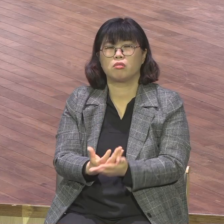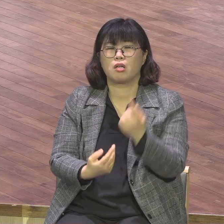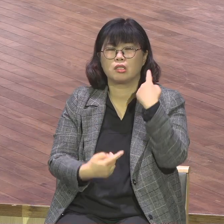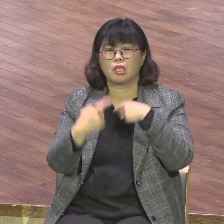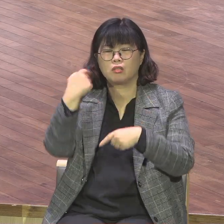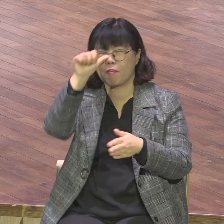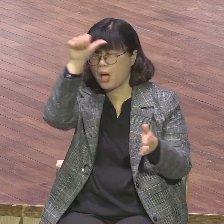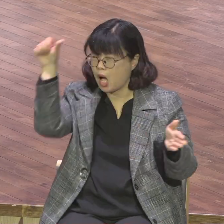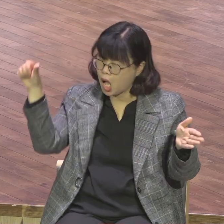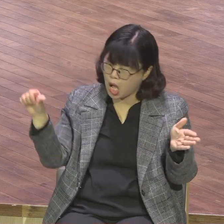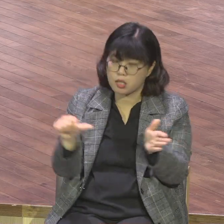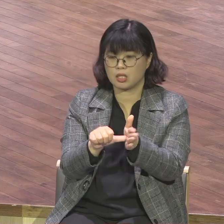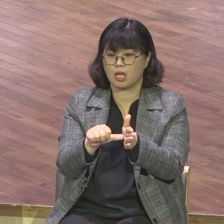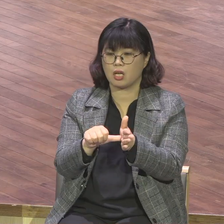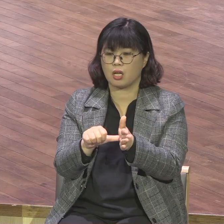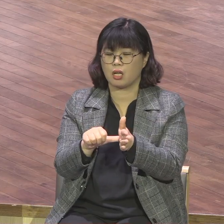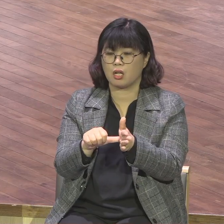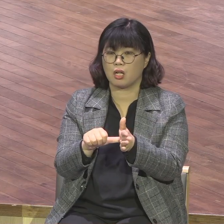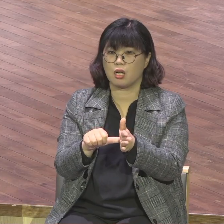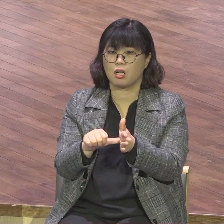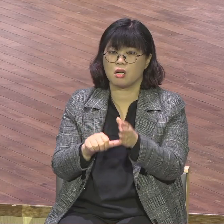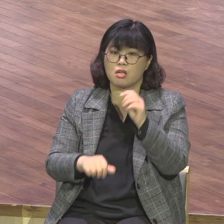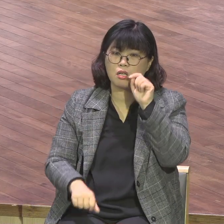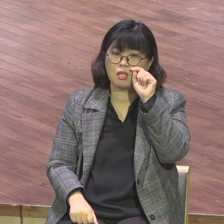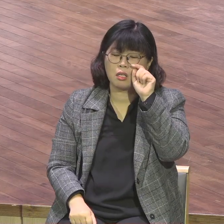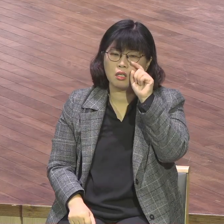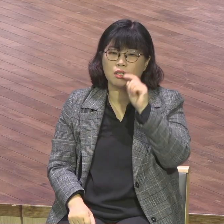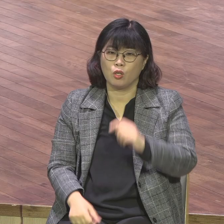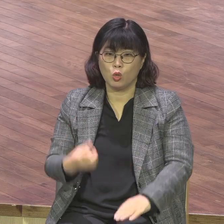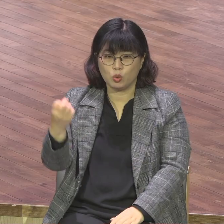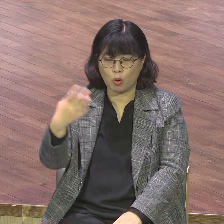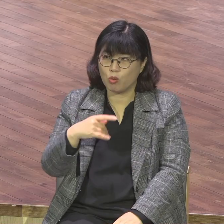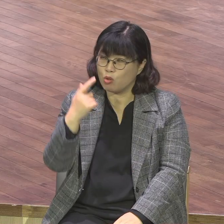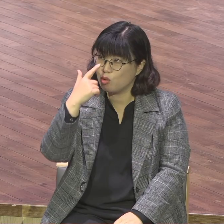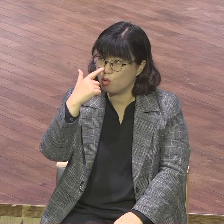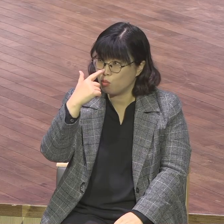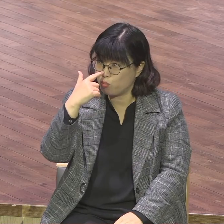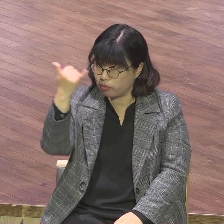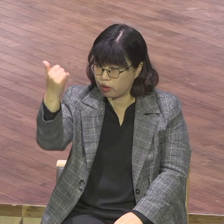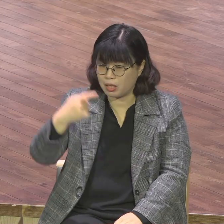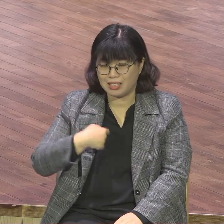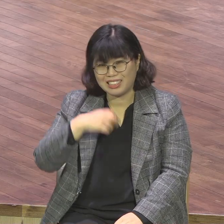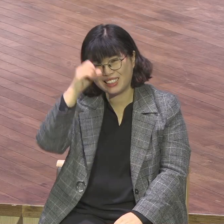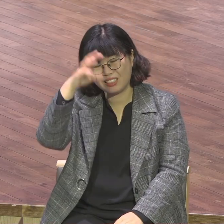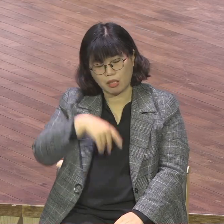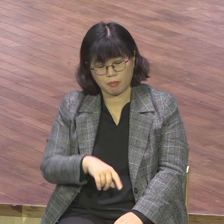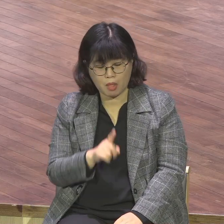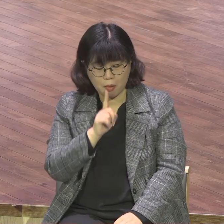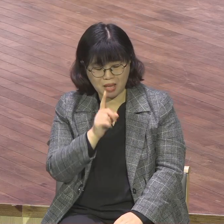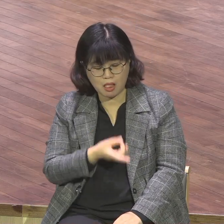근데 아이들이요 그렇게 지나가는 말을 한마디 한 거지 부모는 모른다니까 아이들 엄청 상처 많아요.